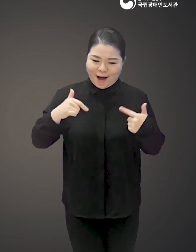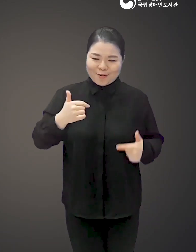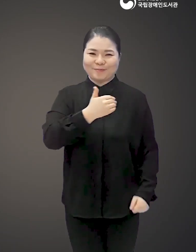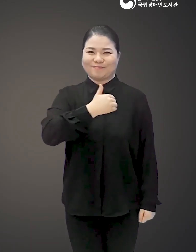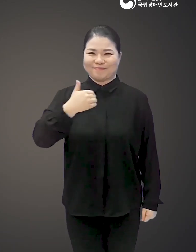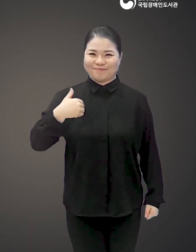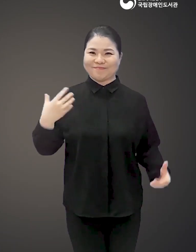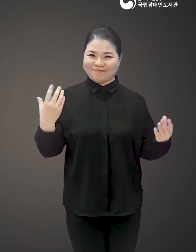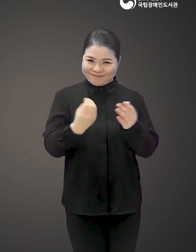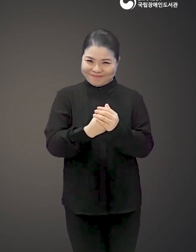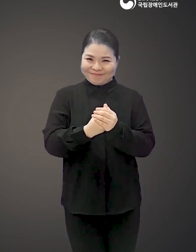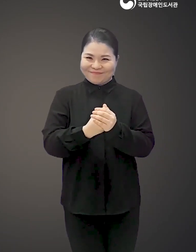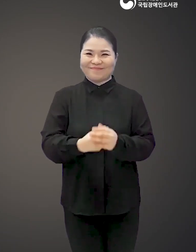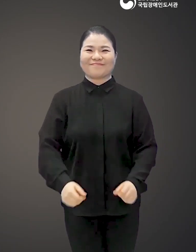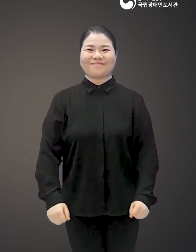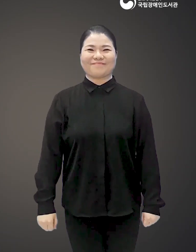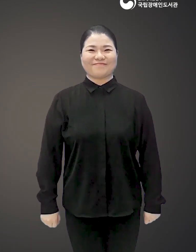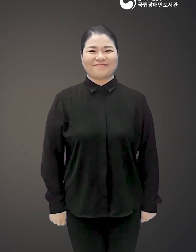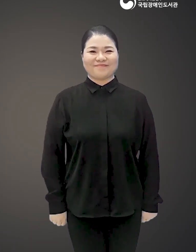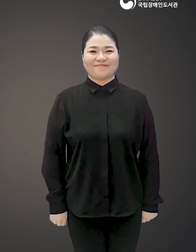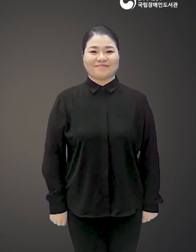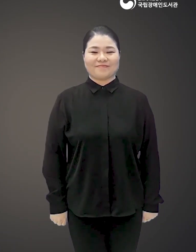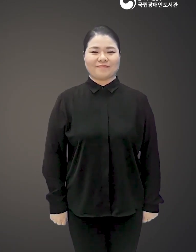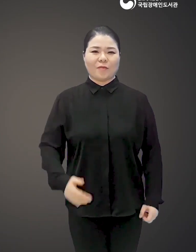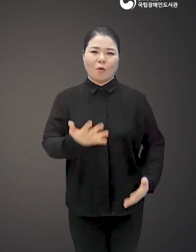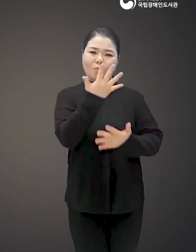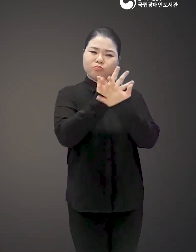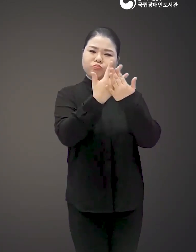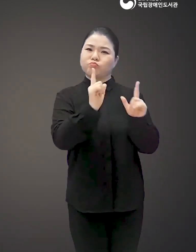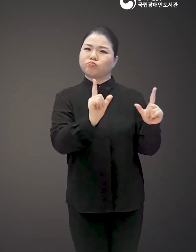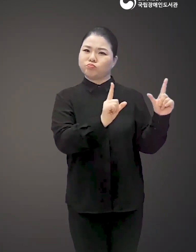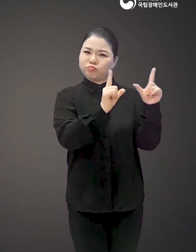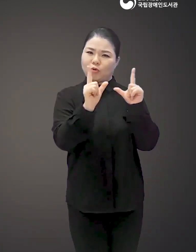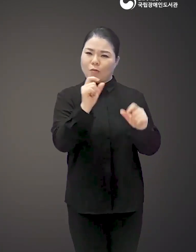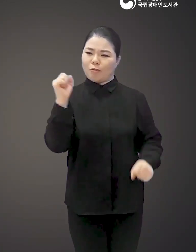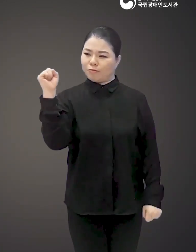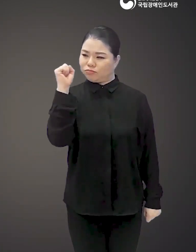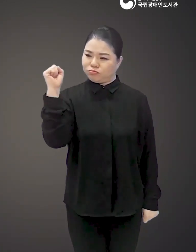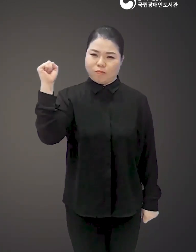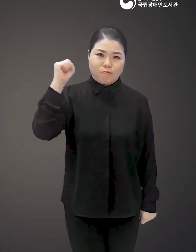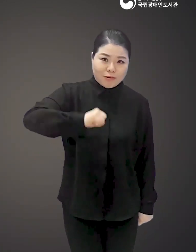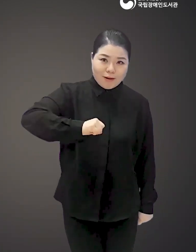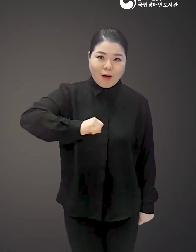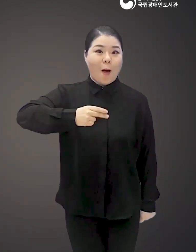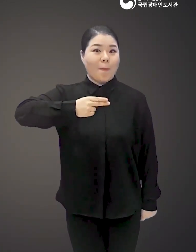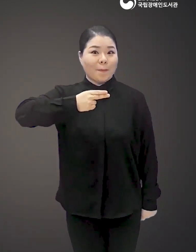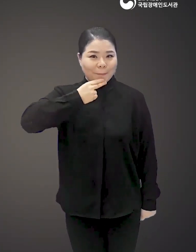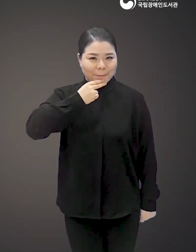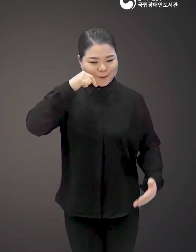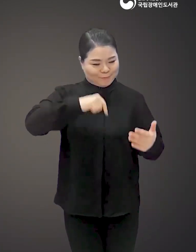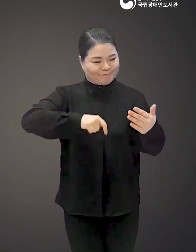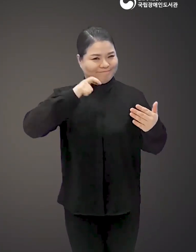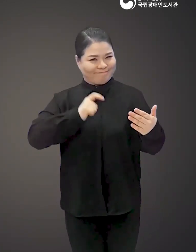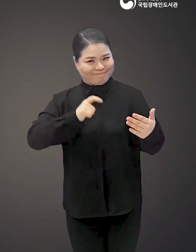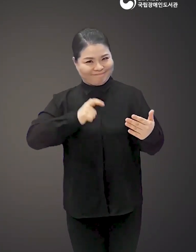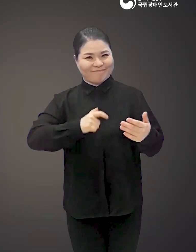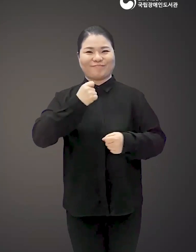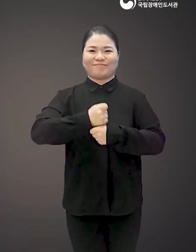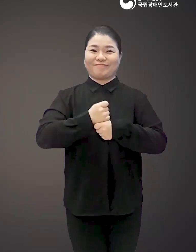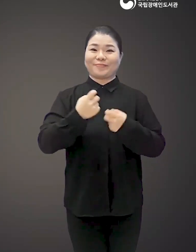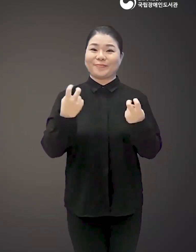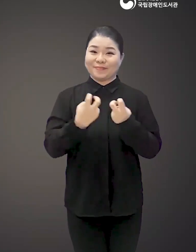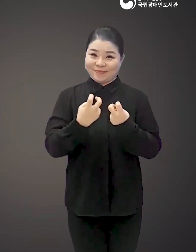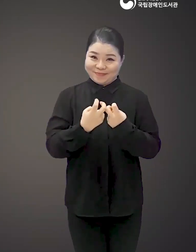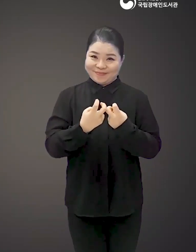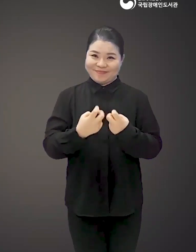언제나 당당하고 자신만만했다. 불확실한 세상에 휘둘리지도 꺾이지도 않는 단단한 내면을 만드는